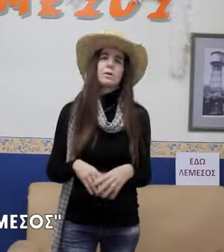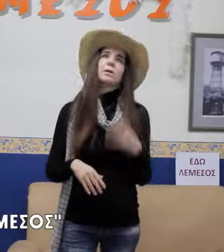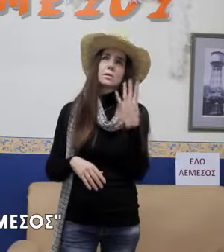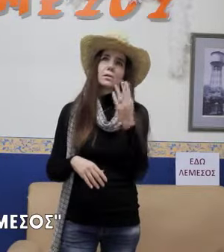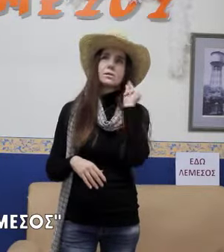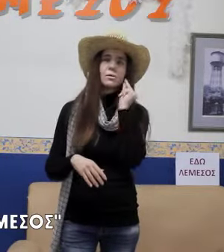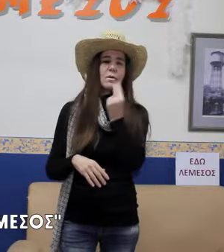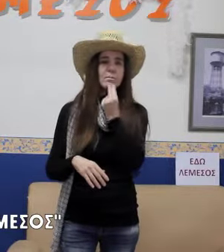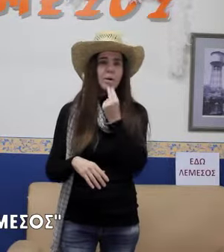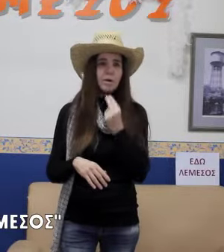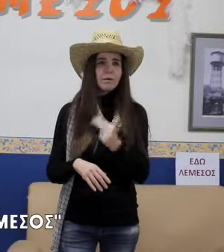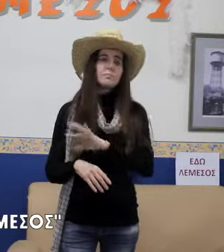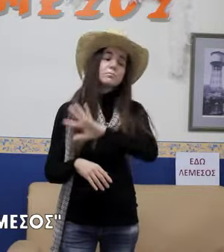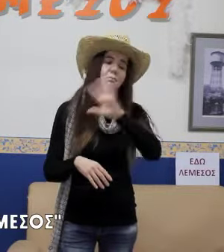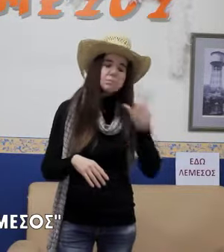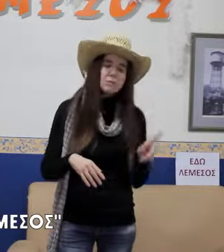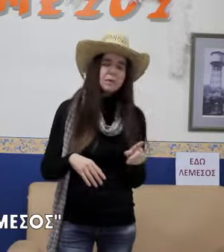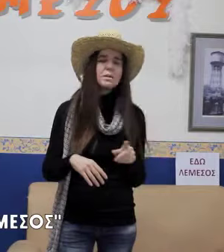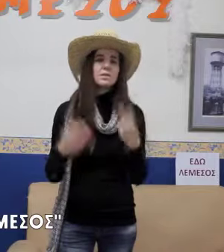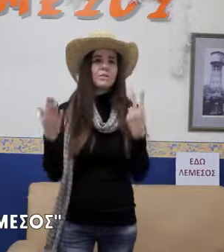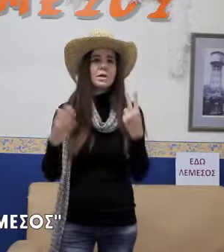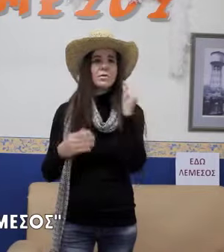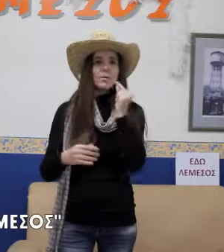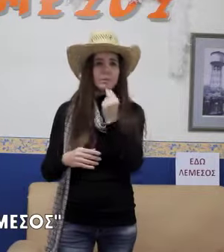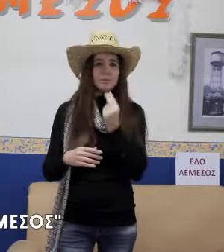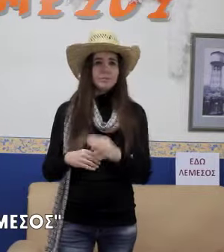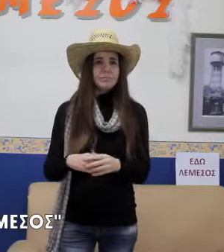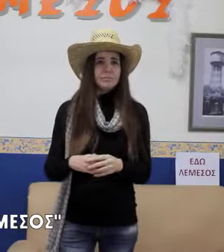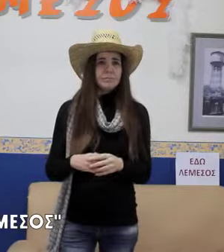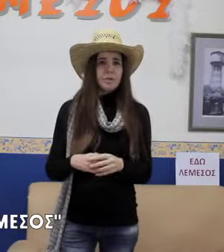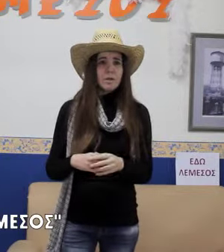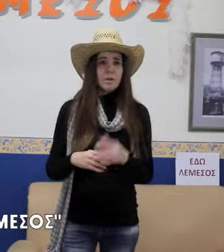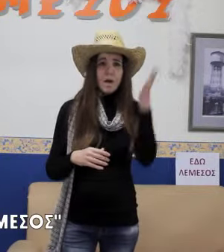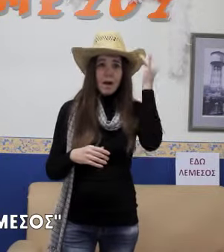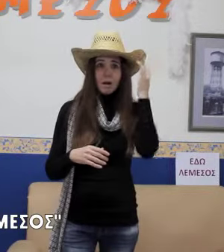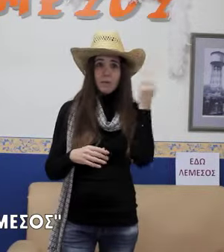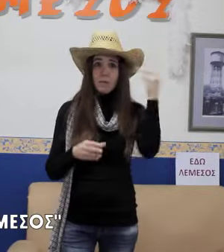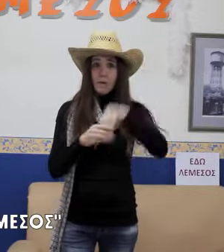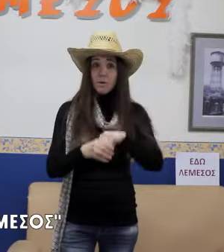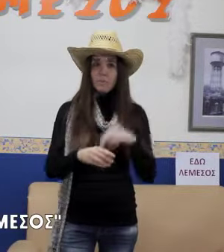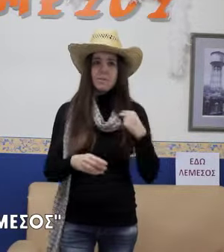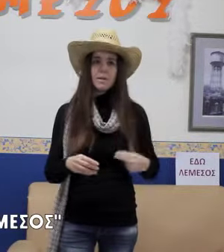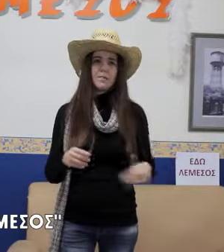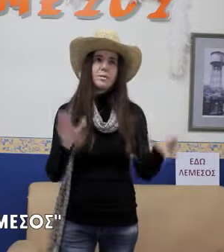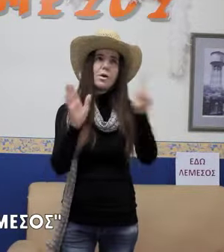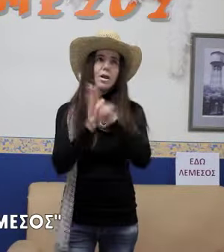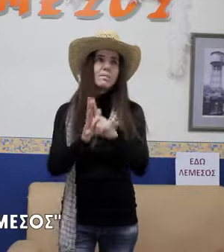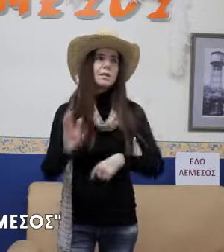απόγευμα μέχρι 7 το απόγευμα. Τα εγγένεια των εκθέσεων θα τελέσει ο Δήμαρχος Λεμεσού,